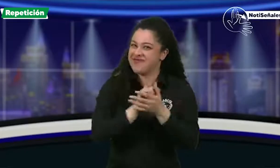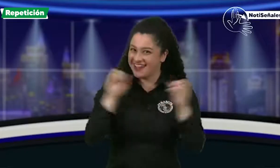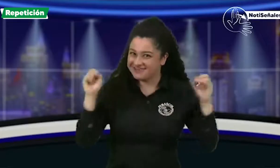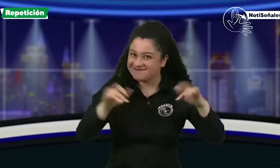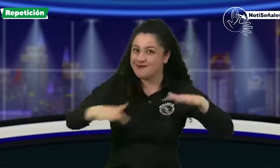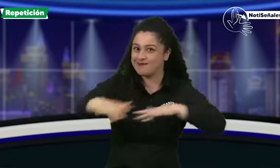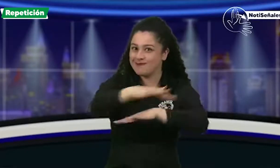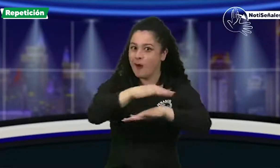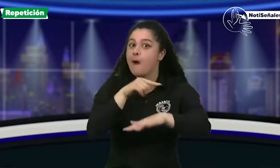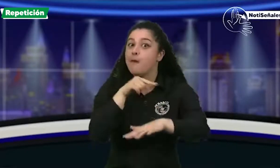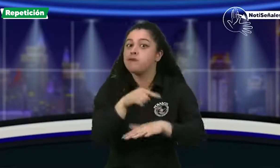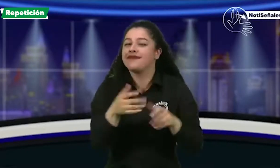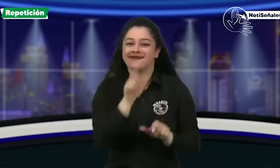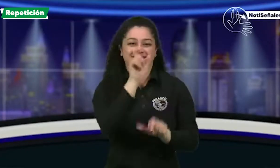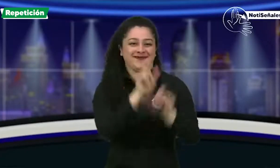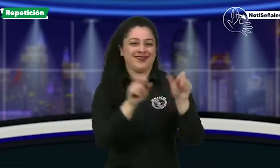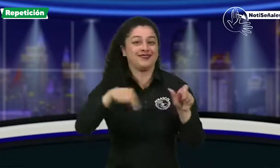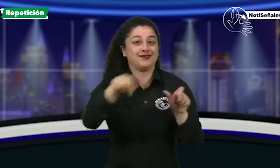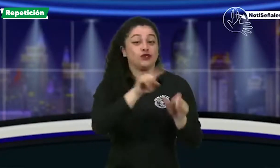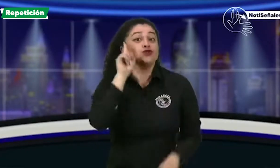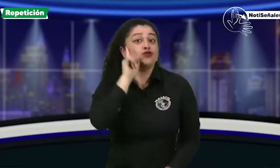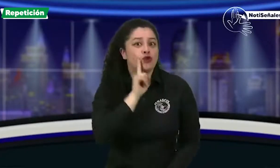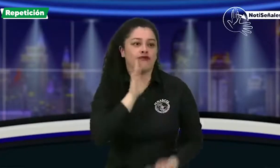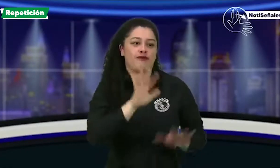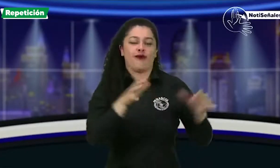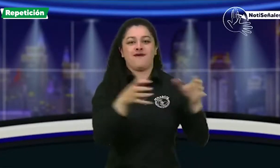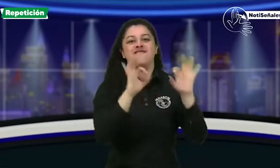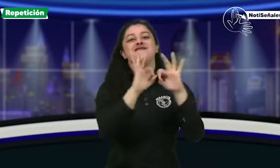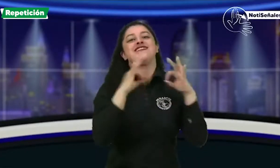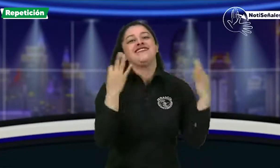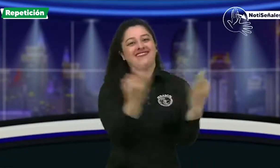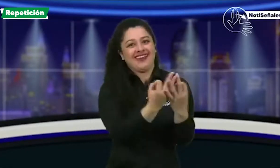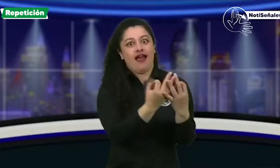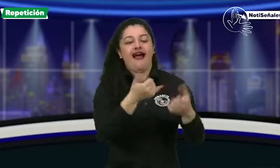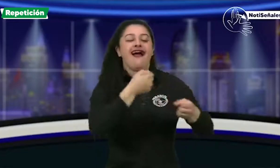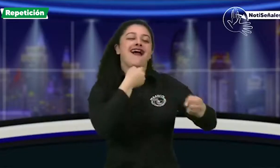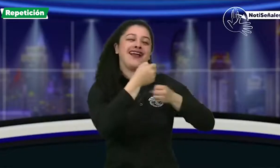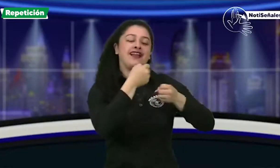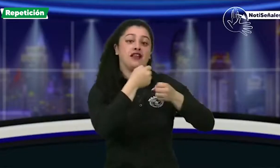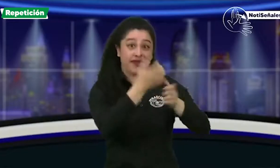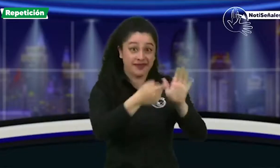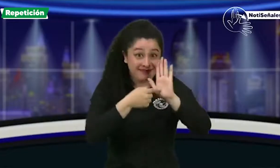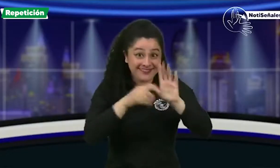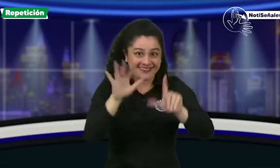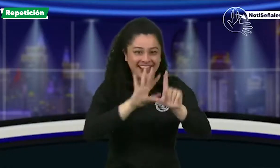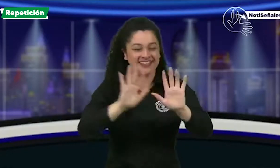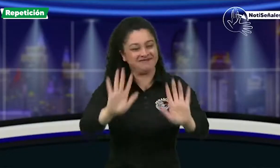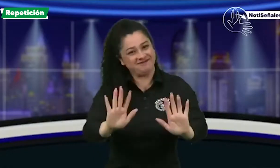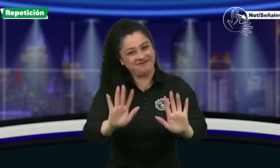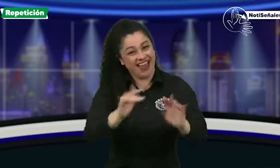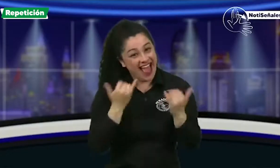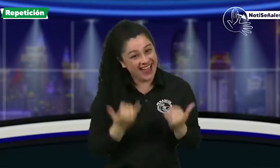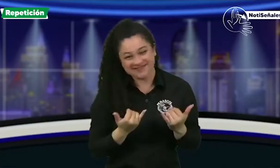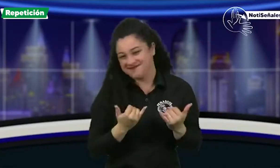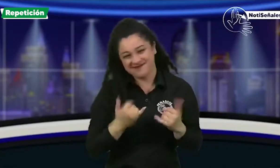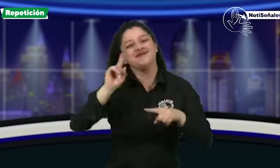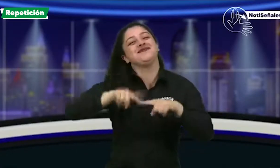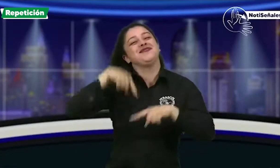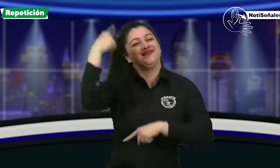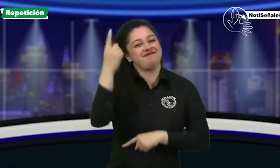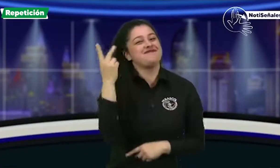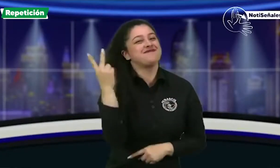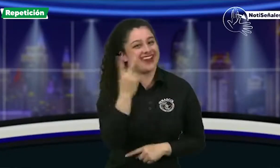este video Hay otro También en conferias Donde encontramos A una familia de personas sordas Este video No